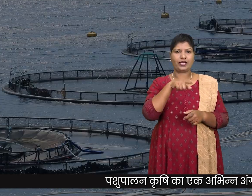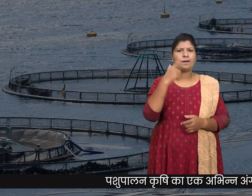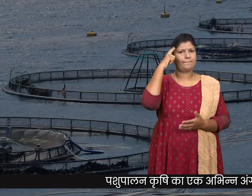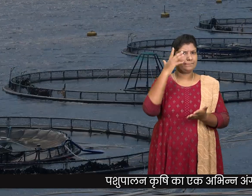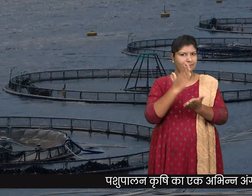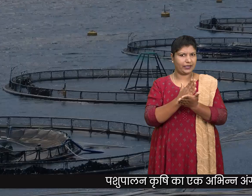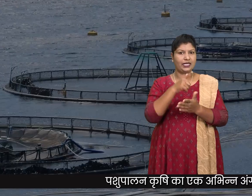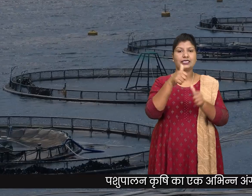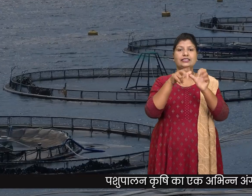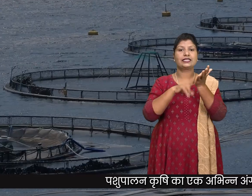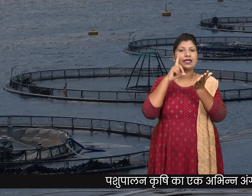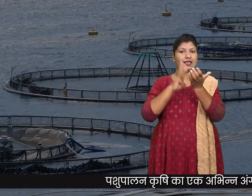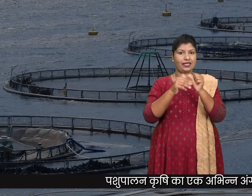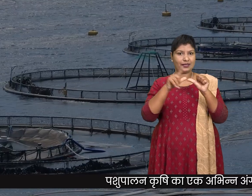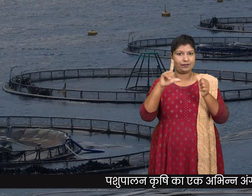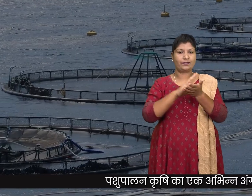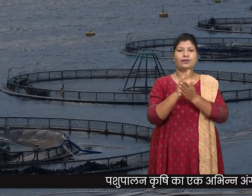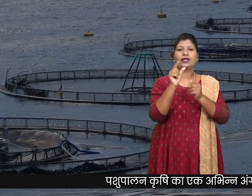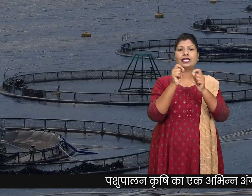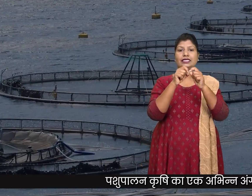पशुपालन कृषि का एक अभिन्न अंग है।